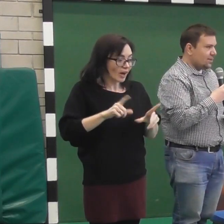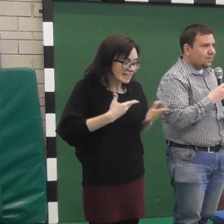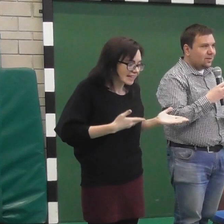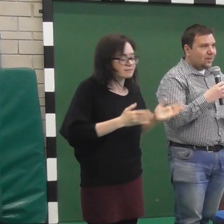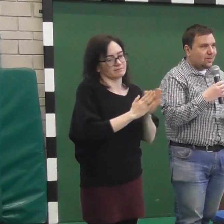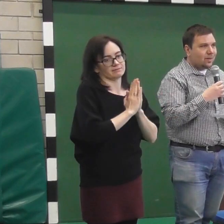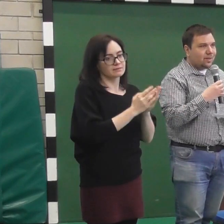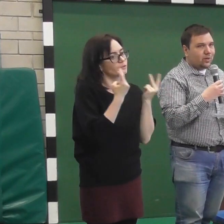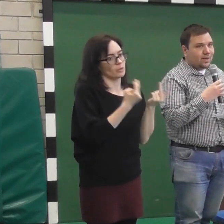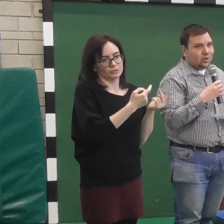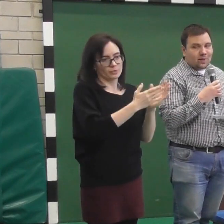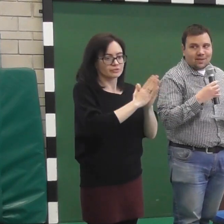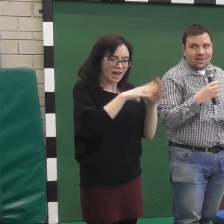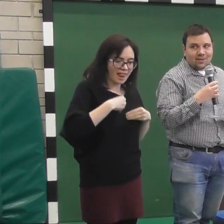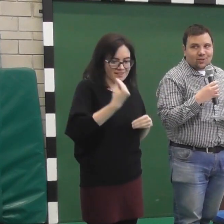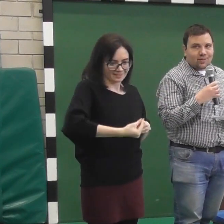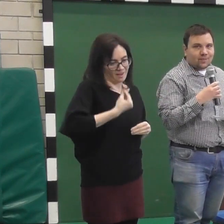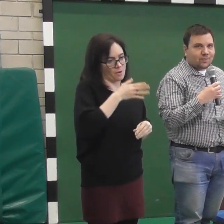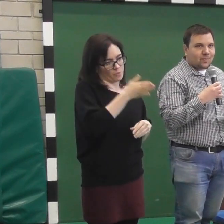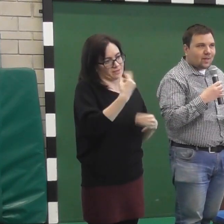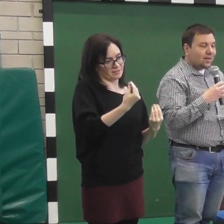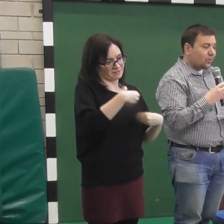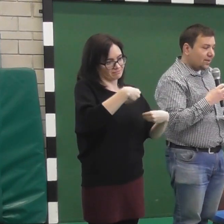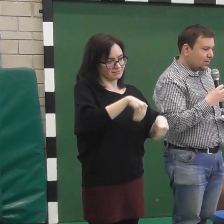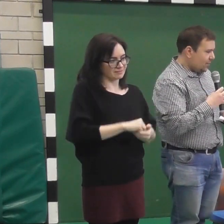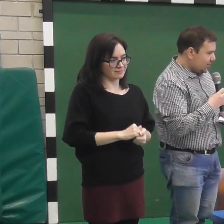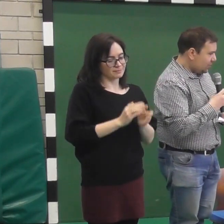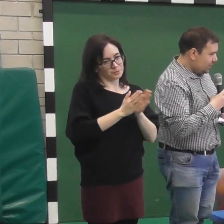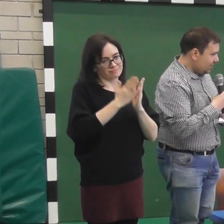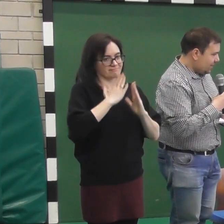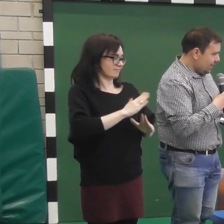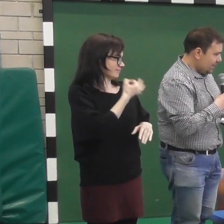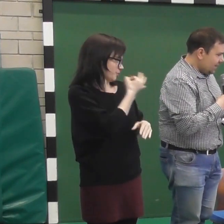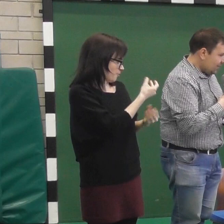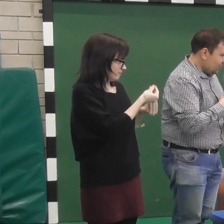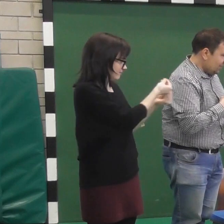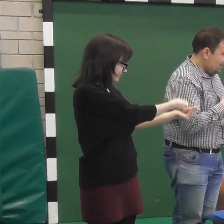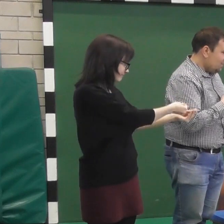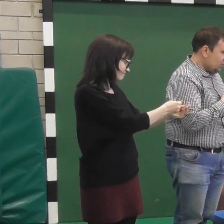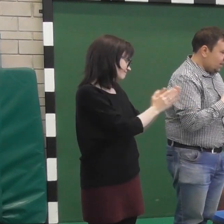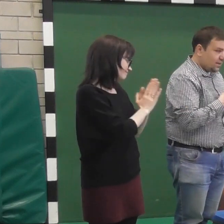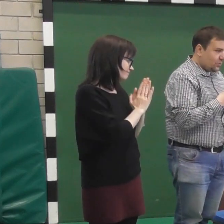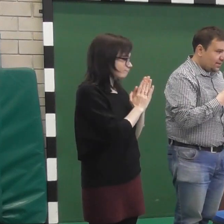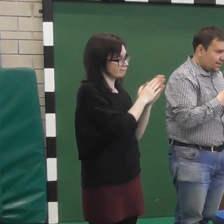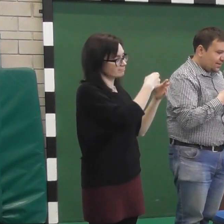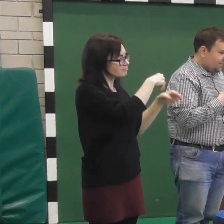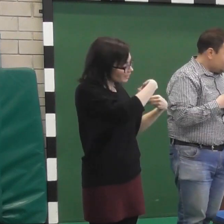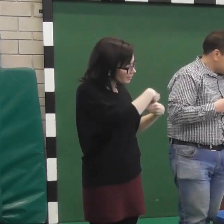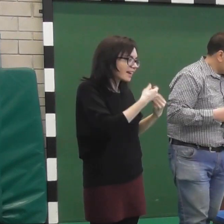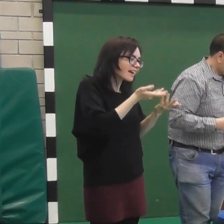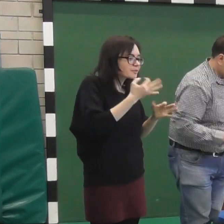ezt az előadást és beszélgetést. Innentől átadnám a szót Klári Vininek, hogy mesélje el a